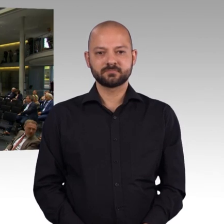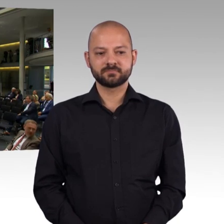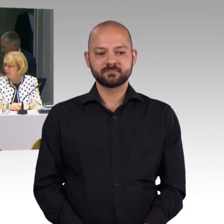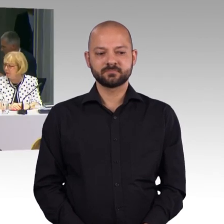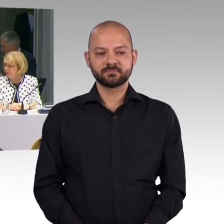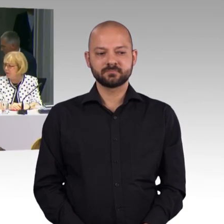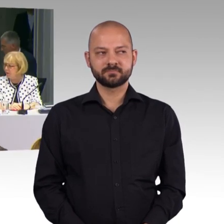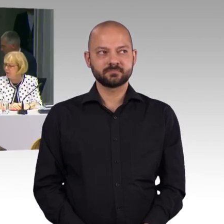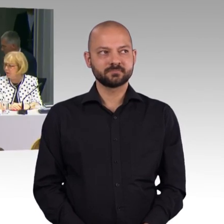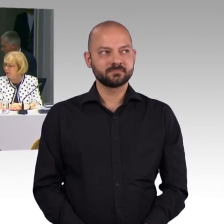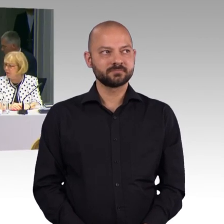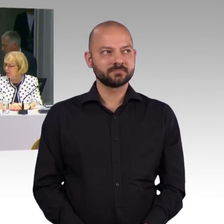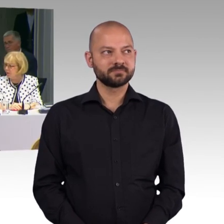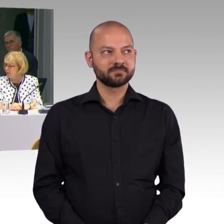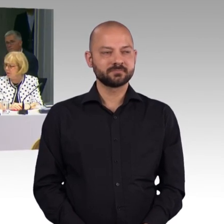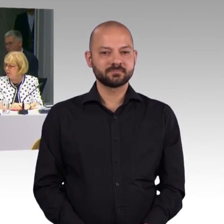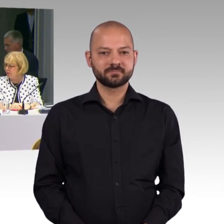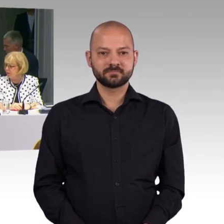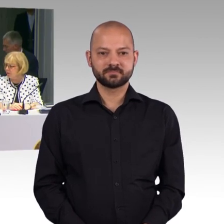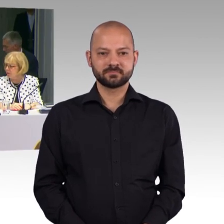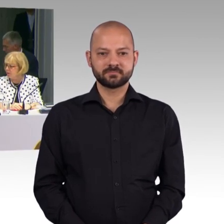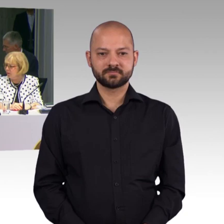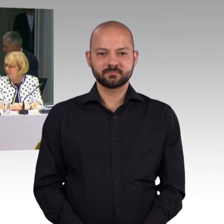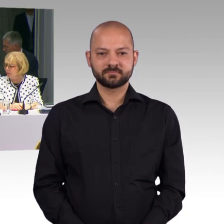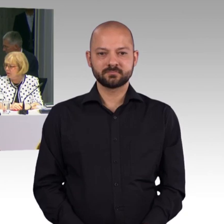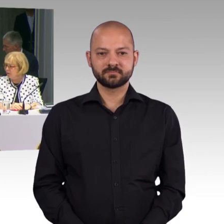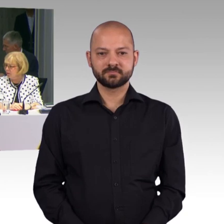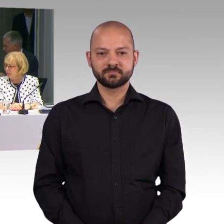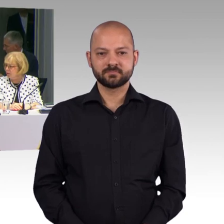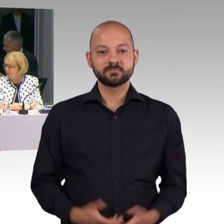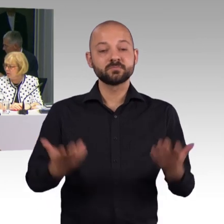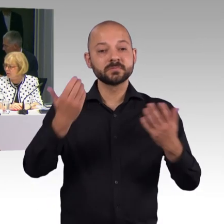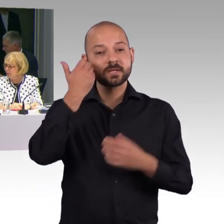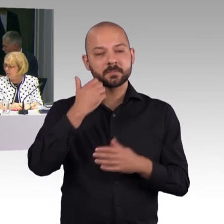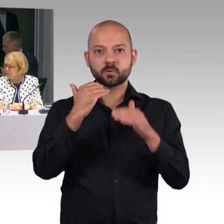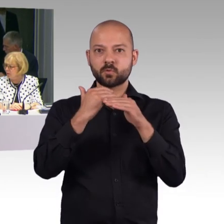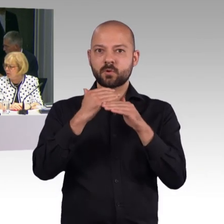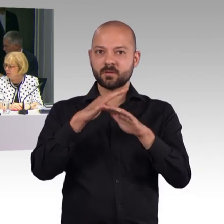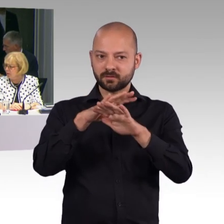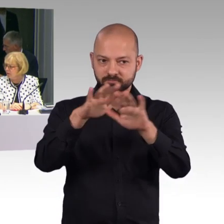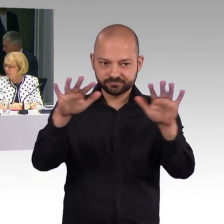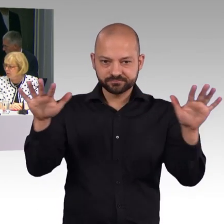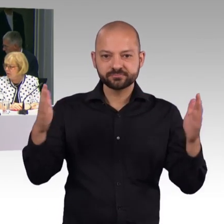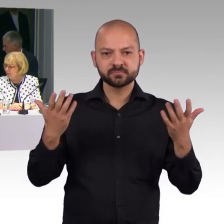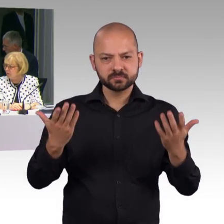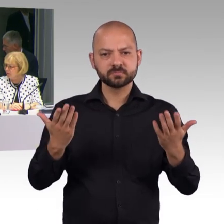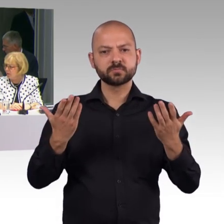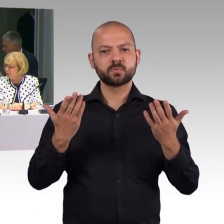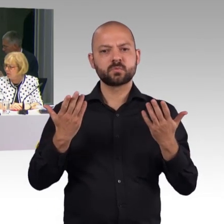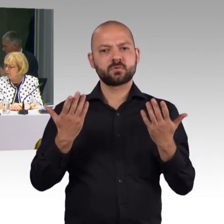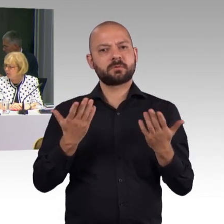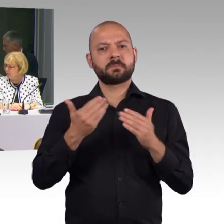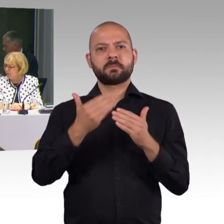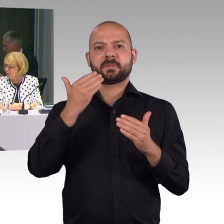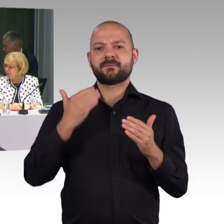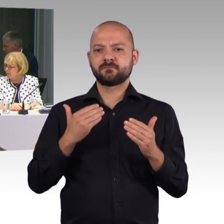Liebe Kolleginnen und Kollegen, bevor ich die Aussprache eröffne, möchte ich alle Rednerinnen und Redner des heutigen Tages darauf